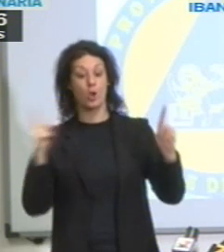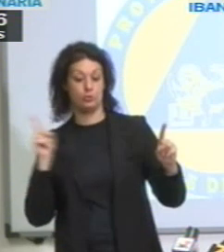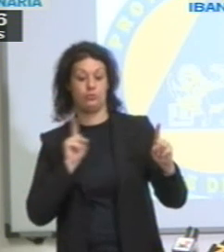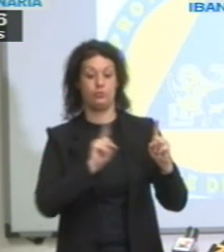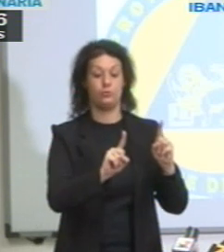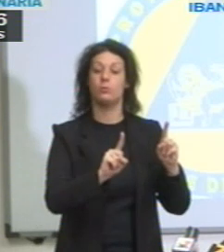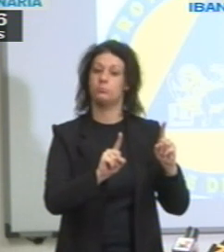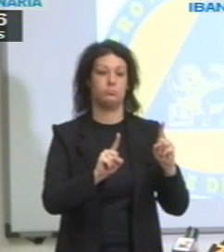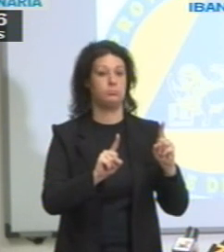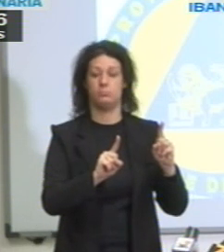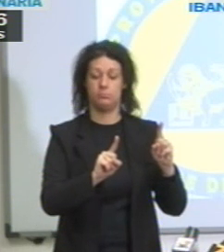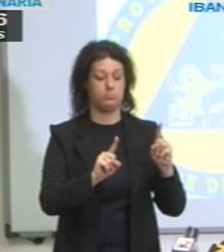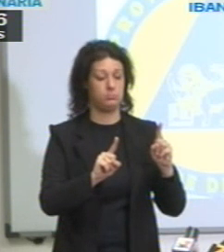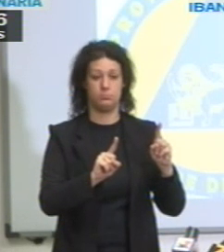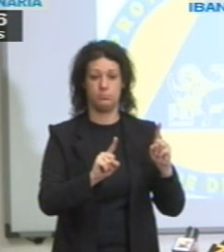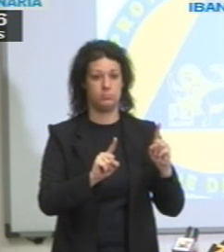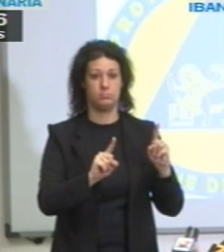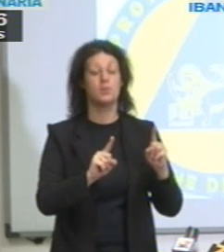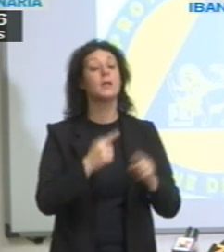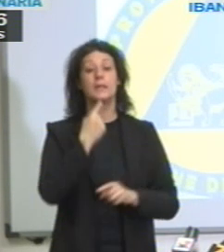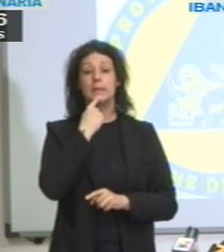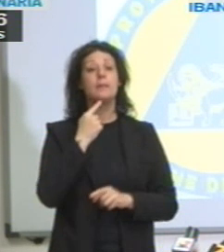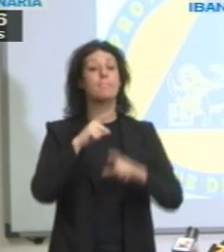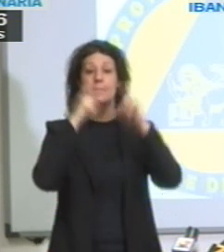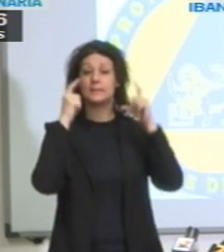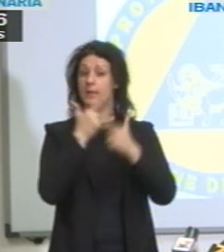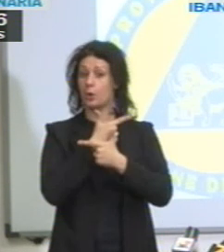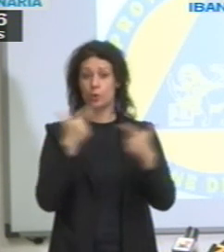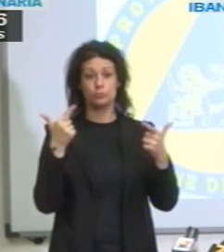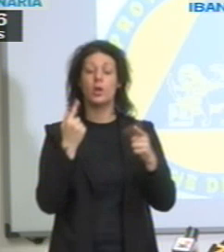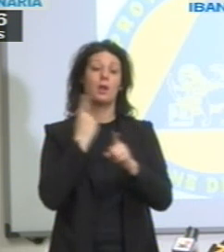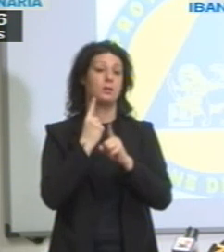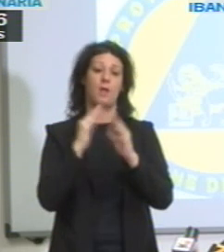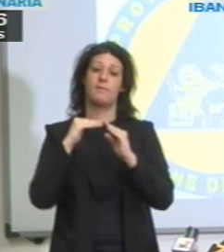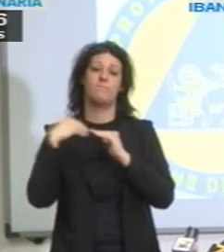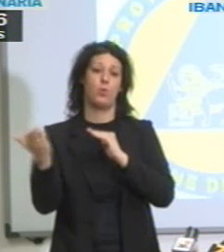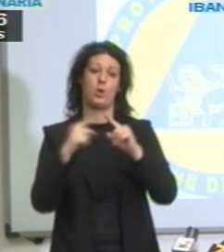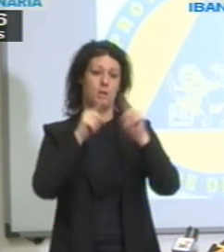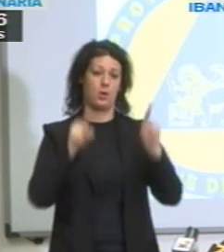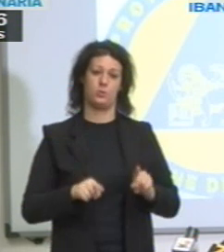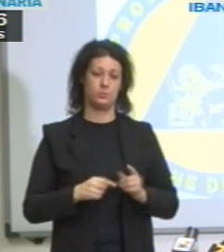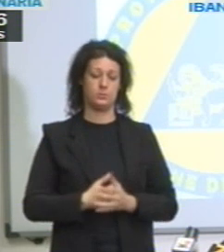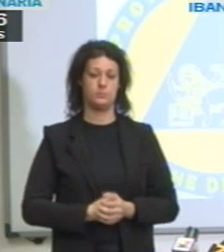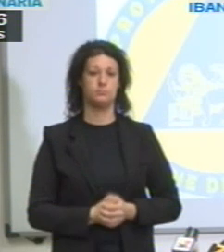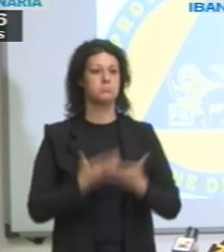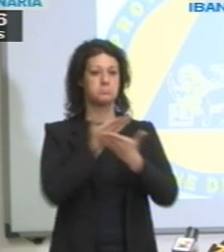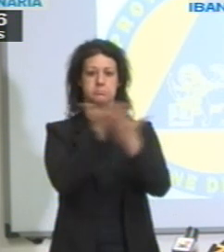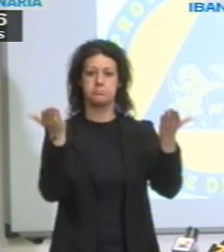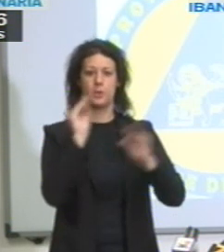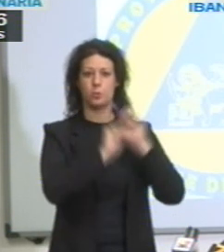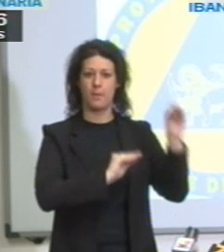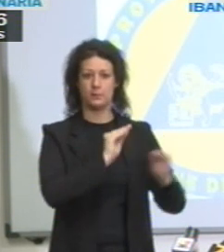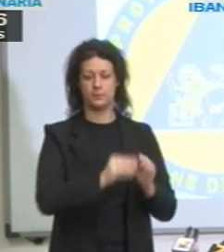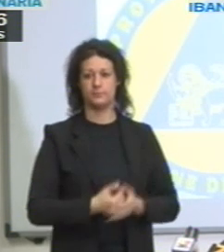gestori di supermercato si sono organizzati e lasciano fuori le persone senza mascherina. E passo la parola a voi, ragazzi.